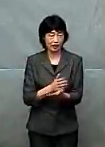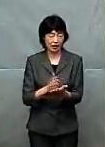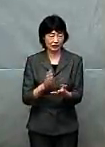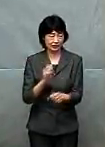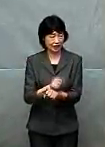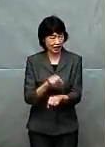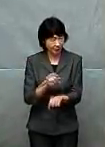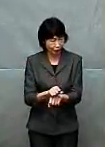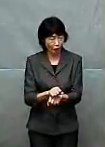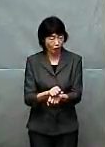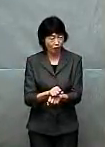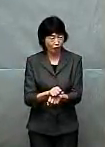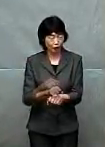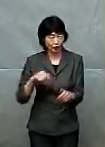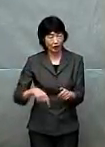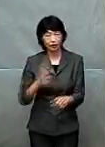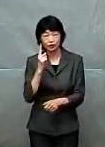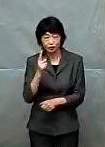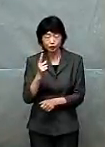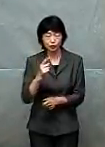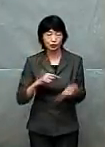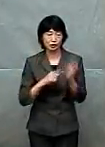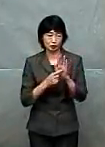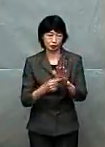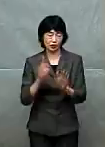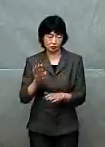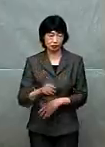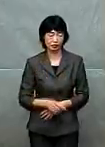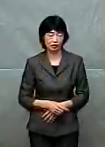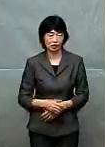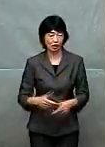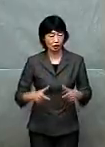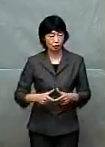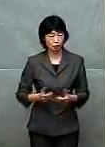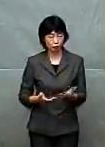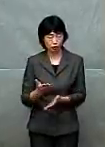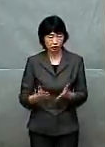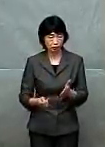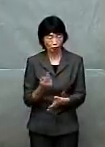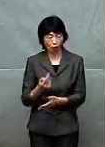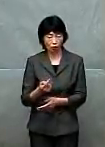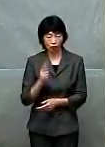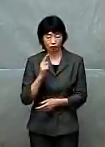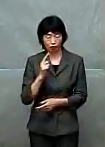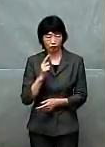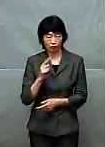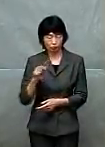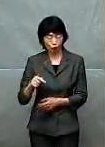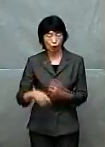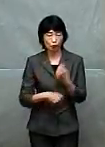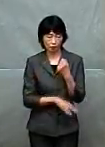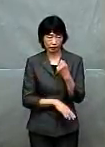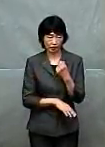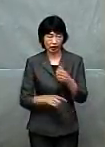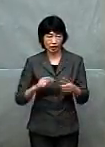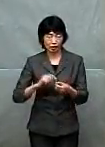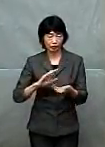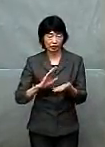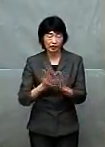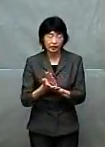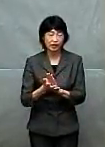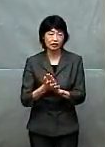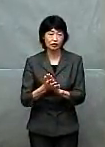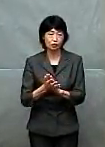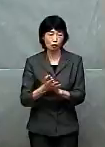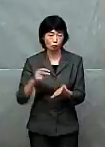示ししているものでありますけれども、熊本地震の発生を踏まえ、本県の立地環境の紹介にあ